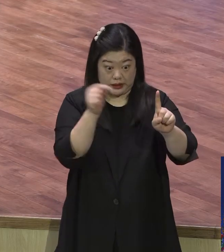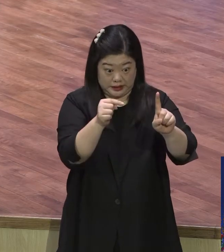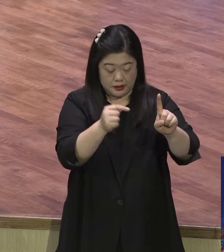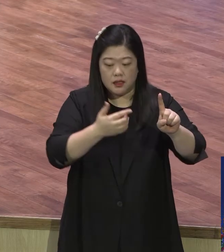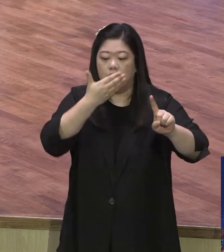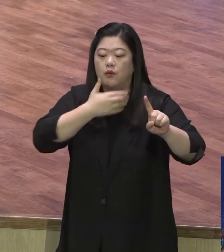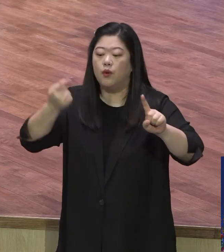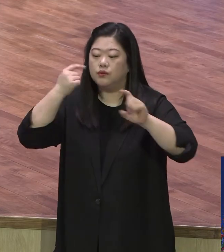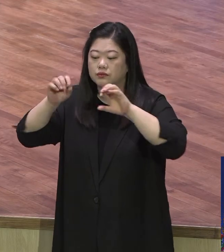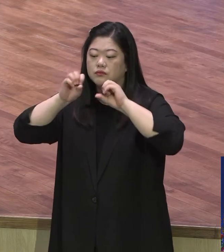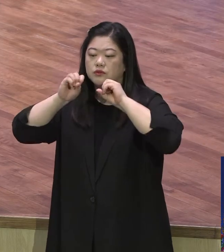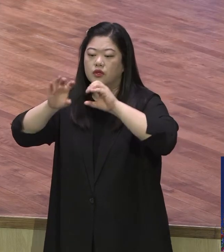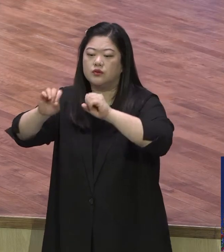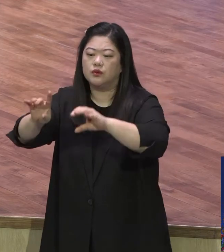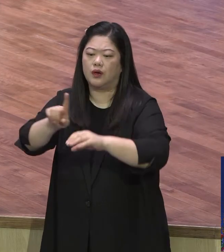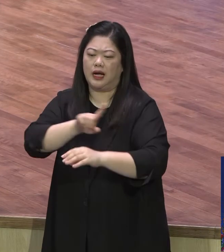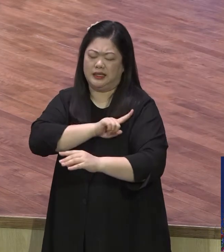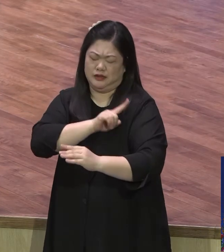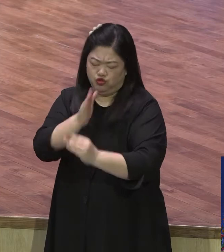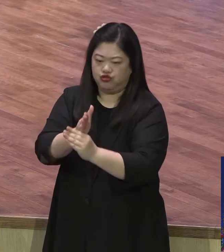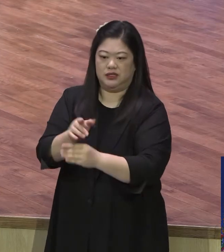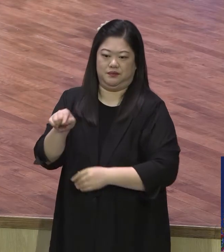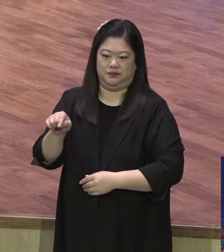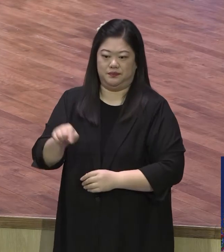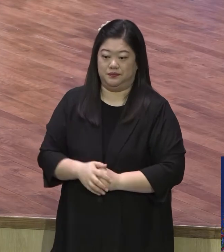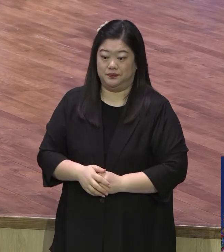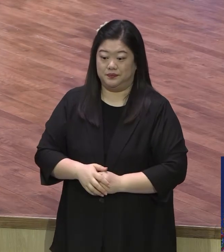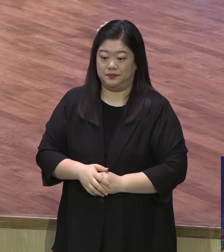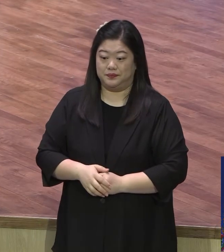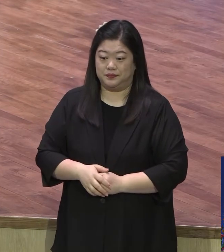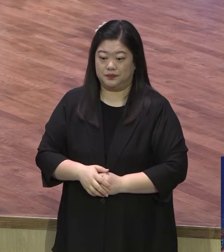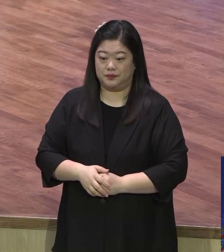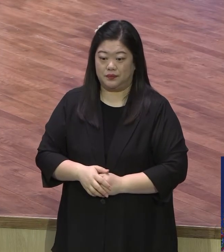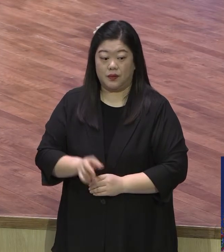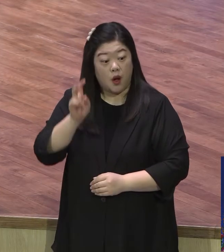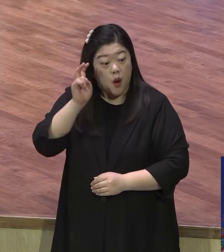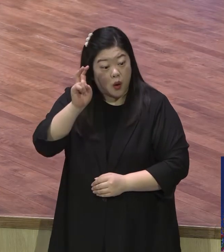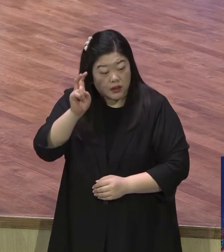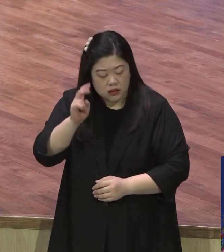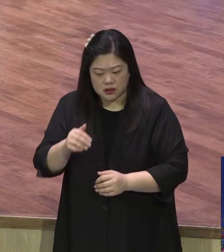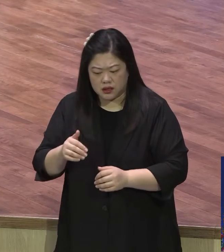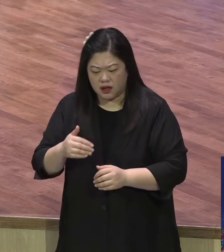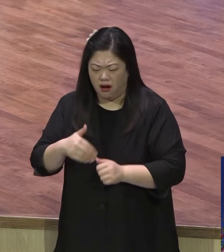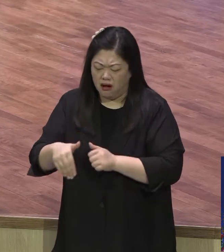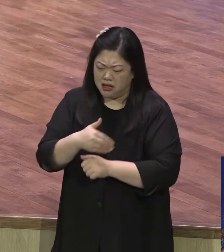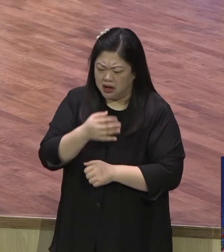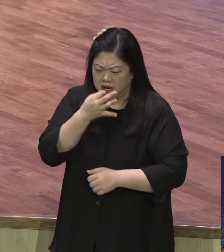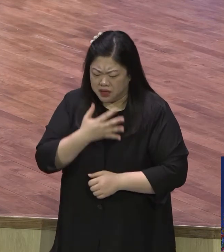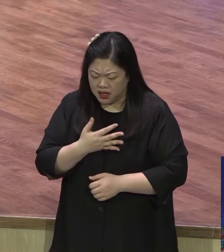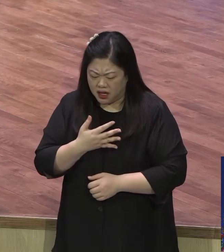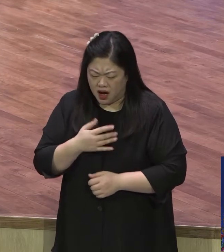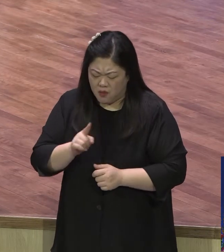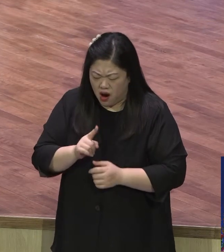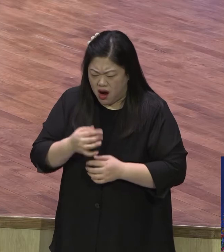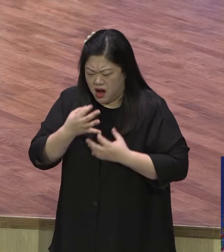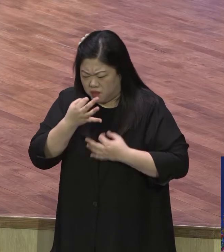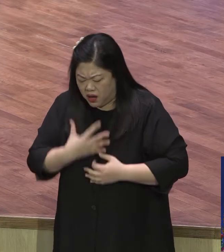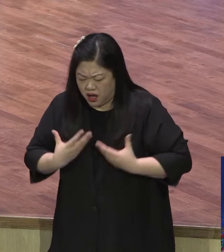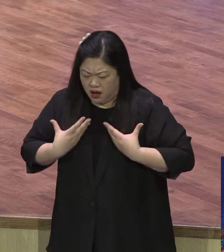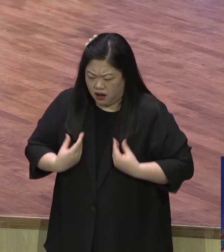그 말이에요 여러분 세상 살면서 어려움 있고 힘든 일 있거든 부활신앙을 힘 얻으시 바랍니다 실망과